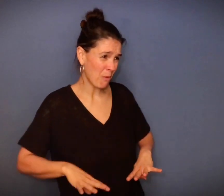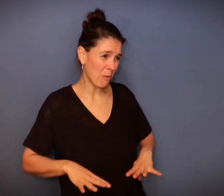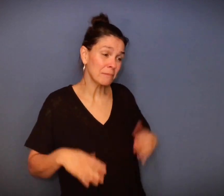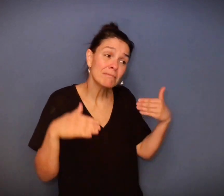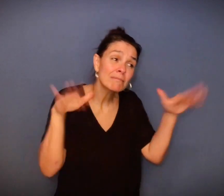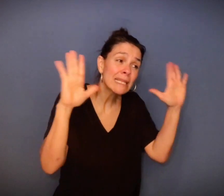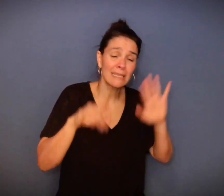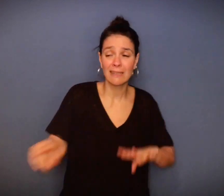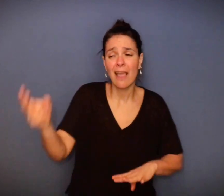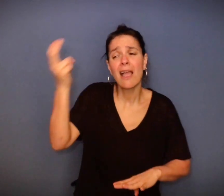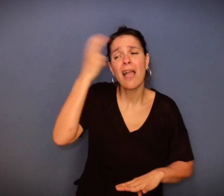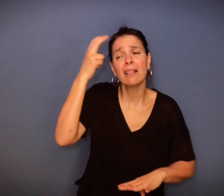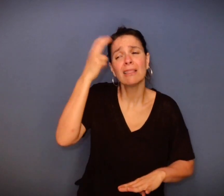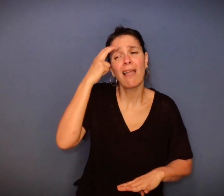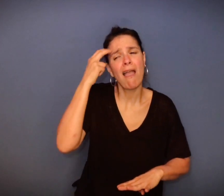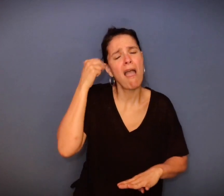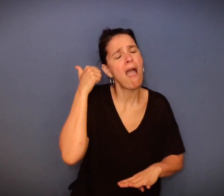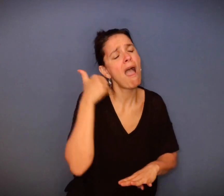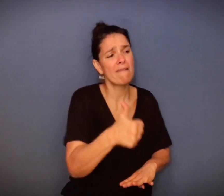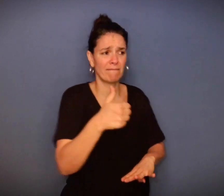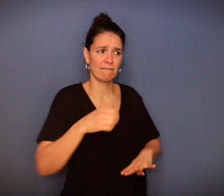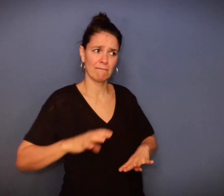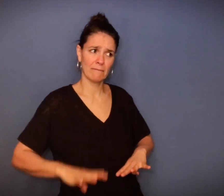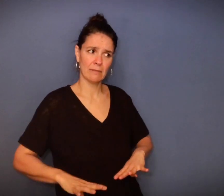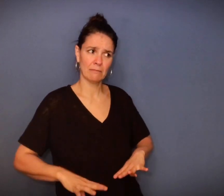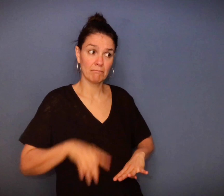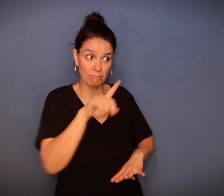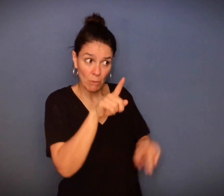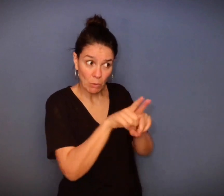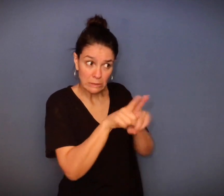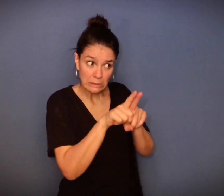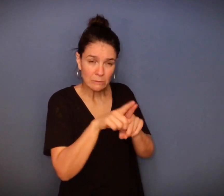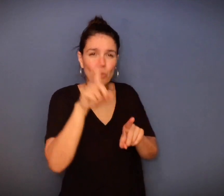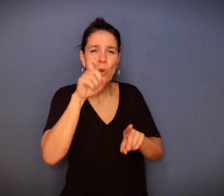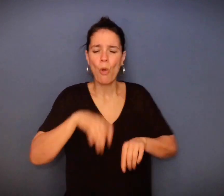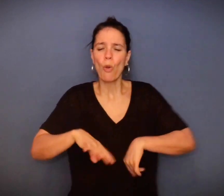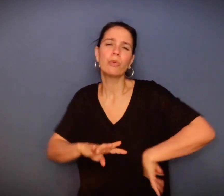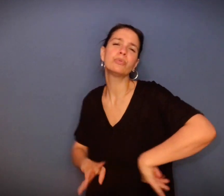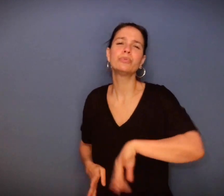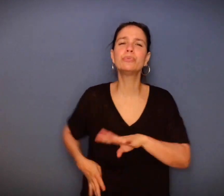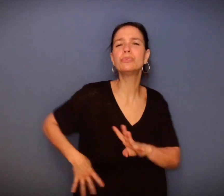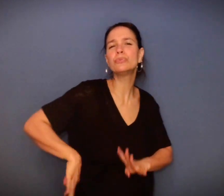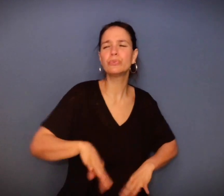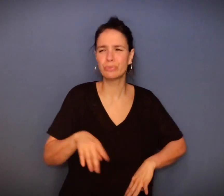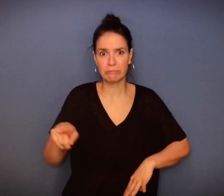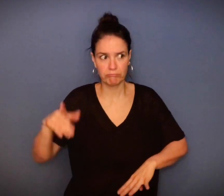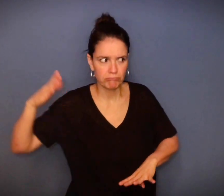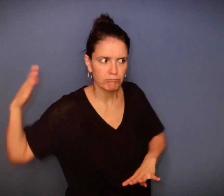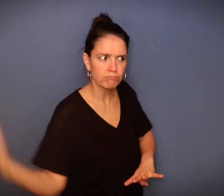Il n'est pas beau, mais il a bon caractère et il nage magnifiquement bien. Il est resté trop longtemps